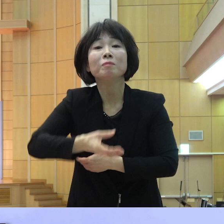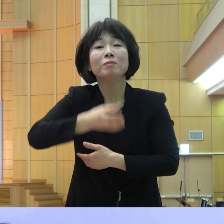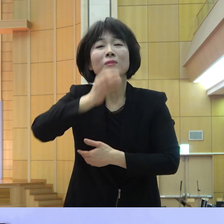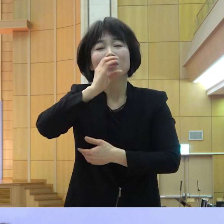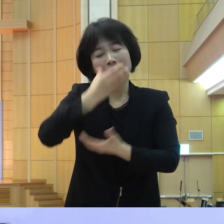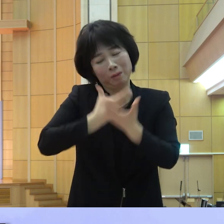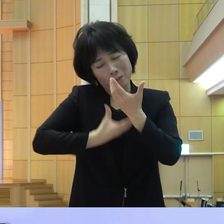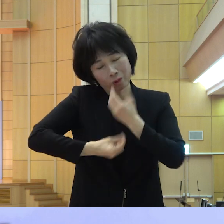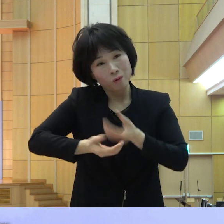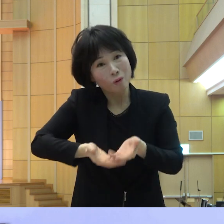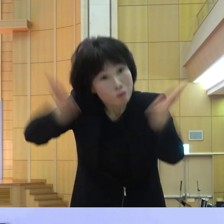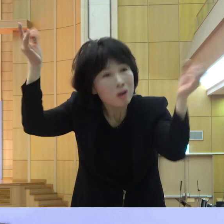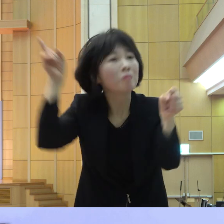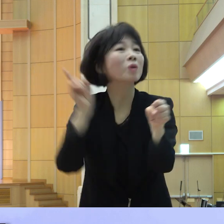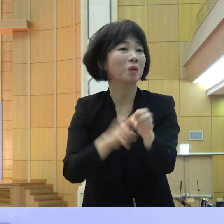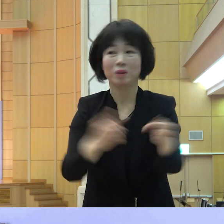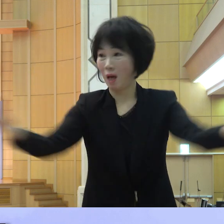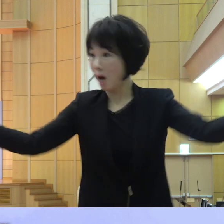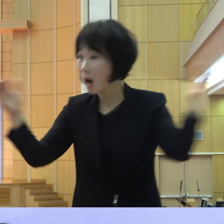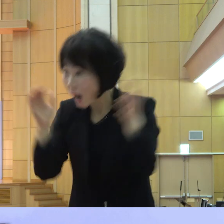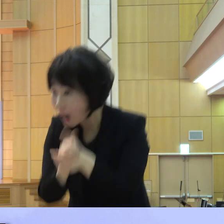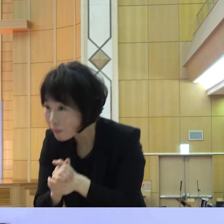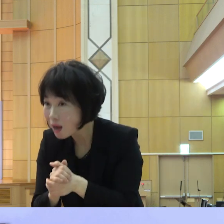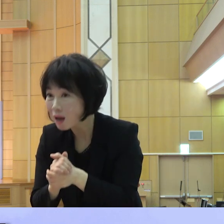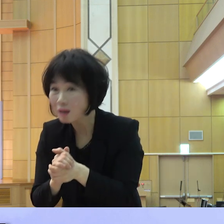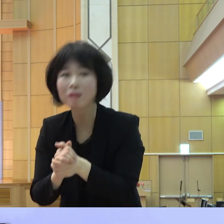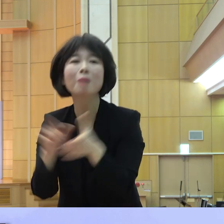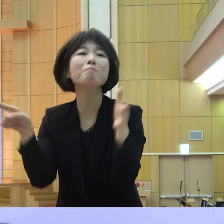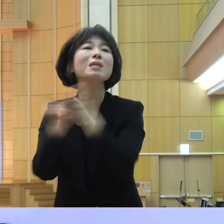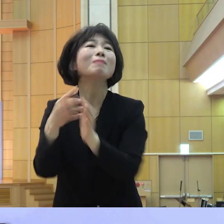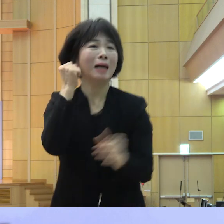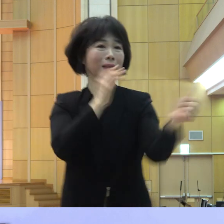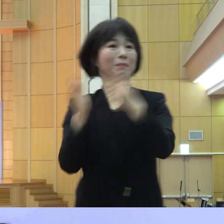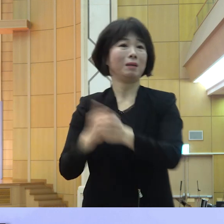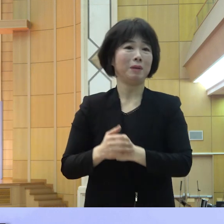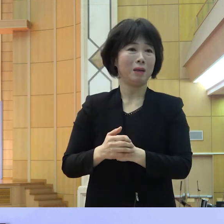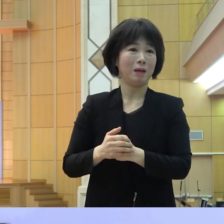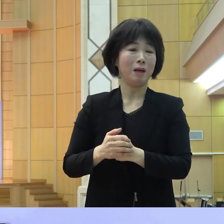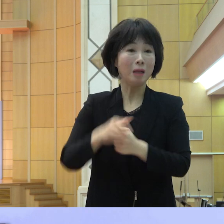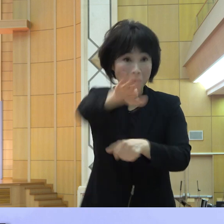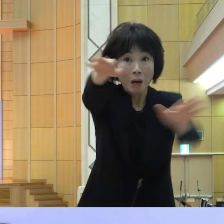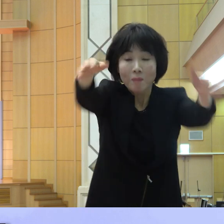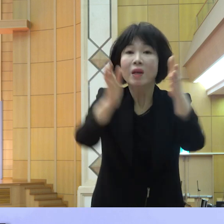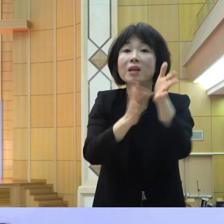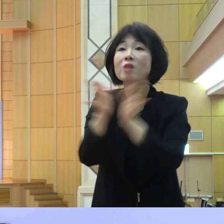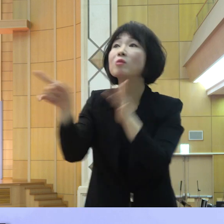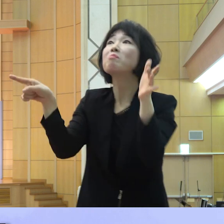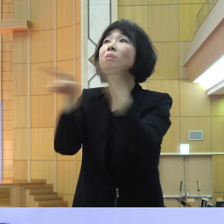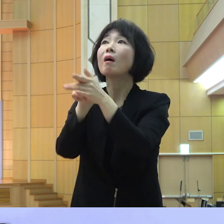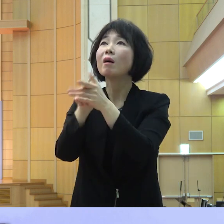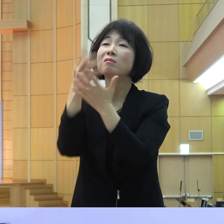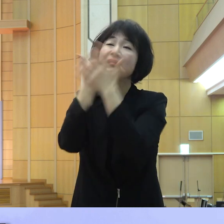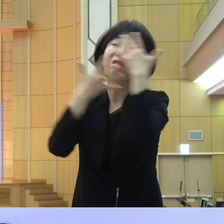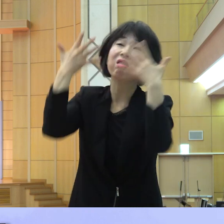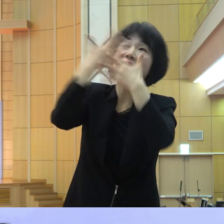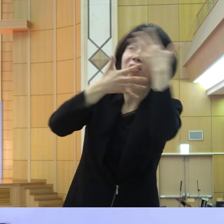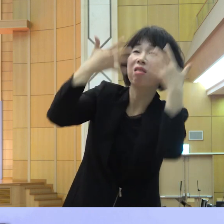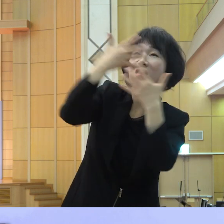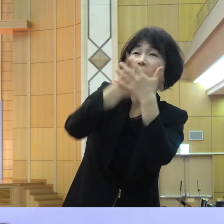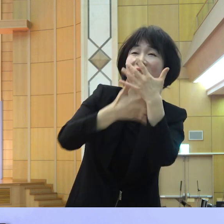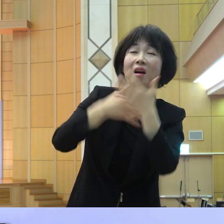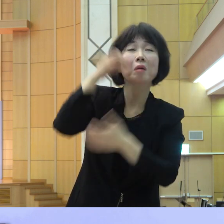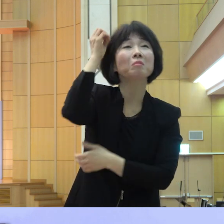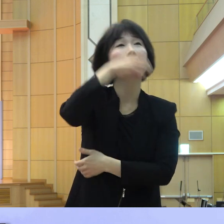이렇게 믿음으로 이렇게 예수를 믿으라는 거예요. 예수를 믿되 막연하게 나 예수 믿어, 교회 다니니까